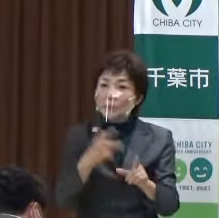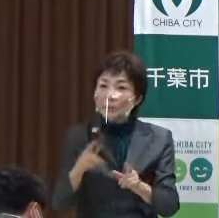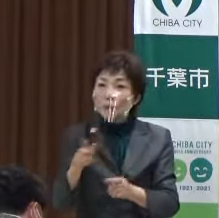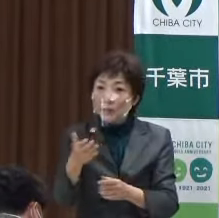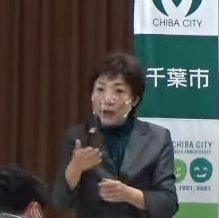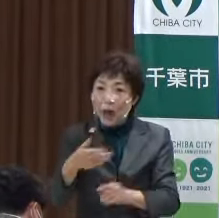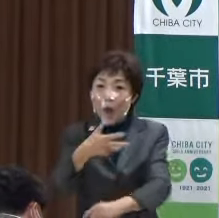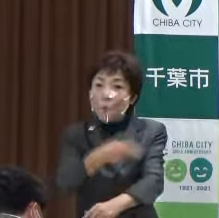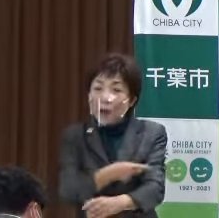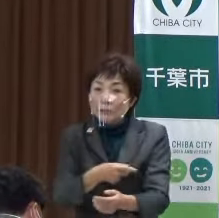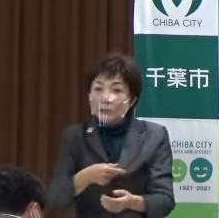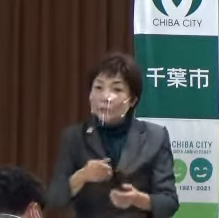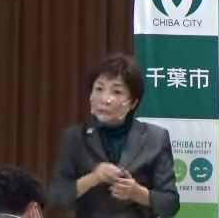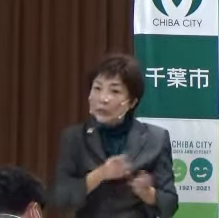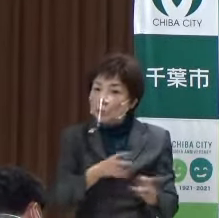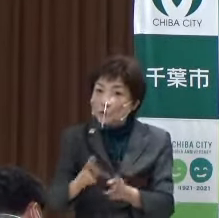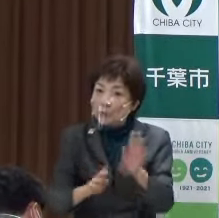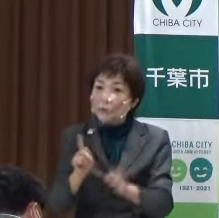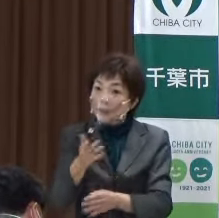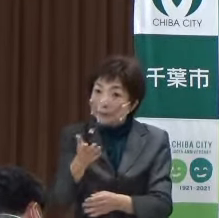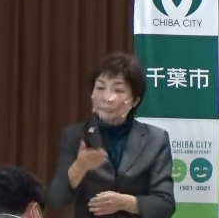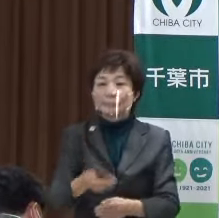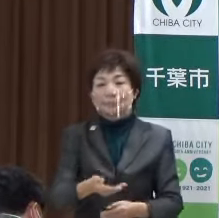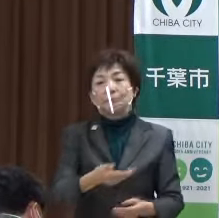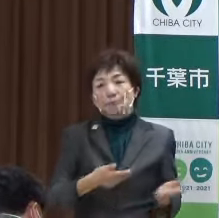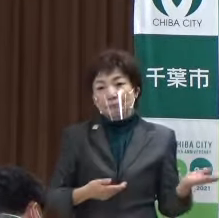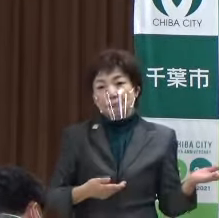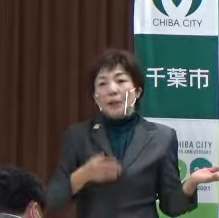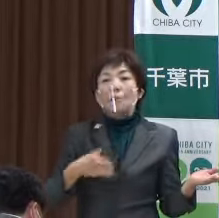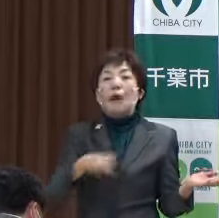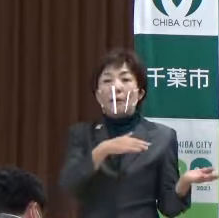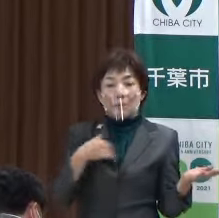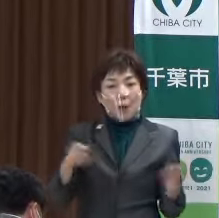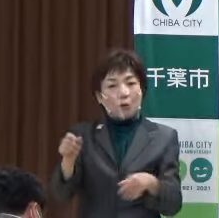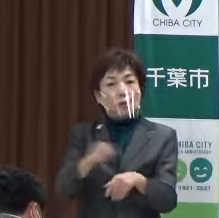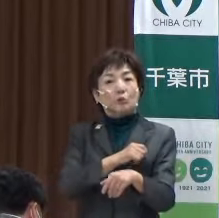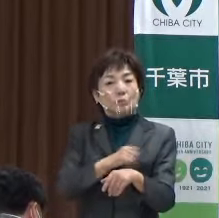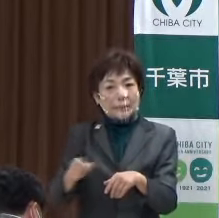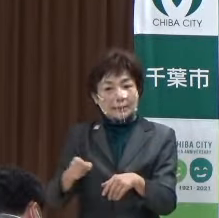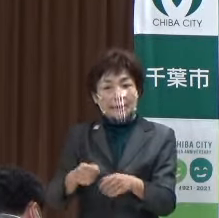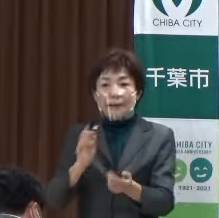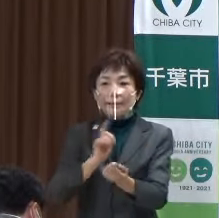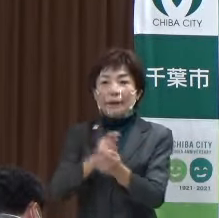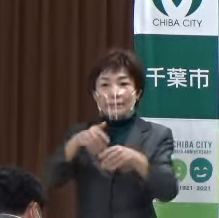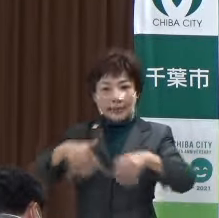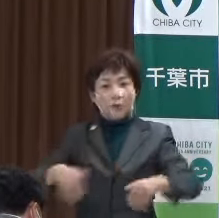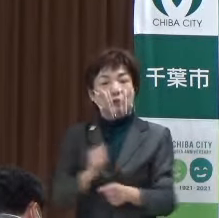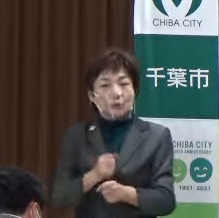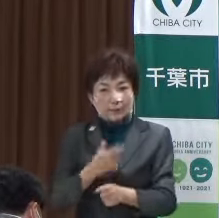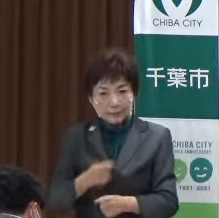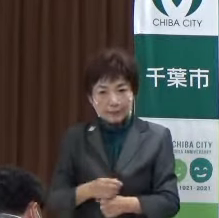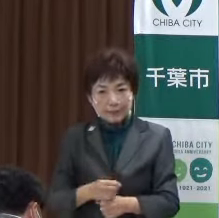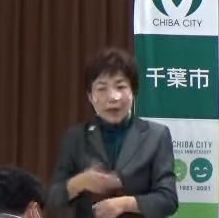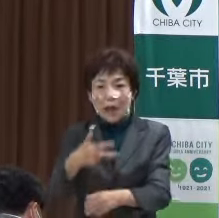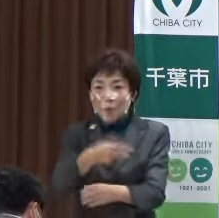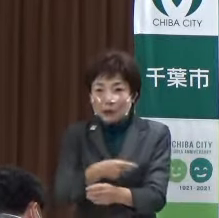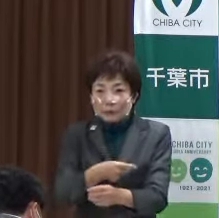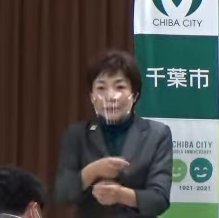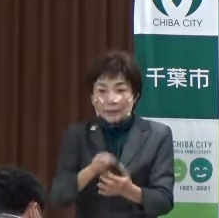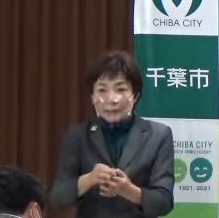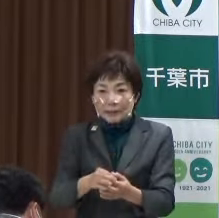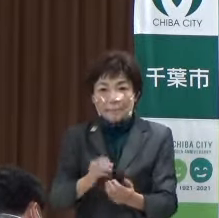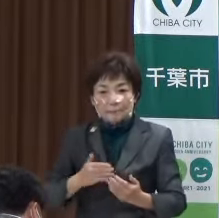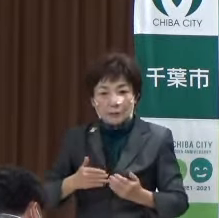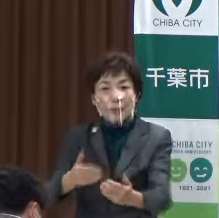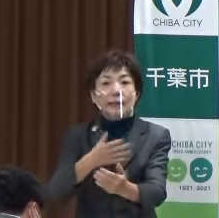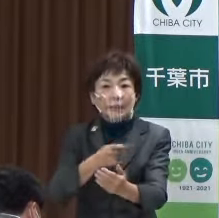はワクチン接種に関してどういうふうな準備状況を進められているんでしょうか。 はい、我々も特別な体制 で、このワクチン接種について